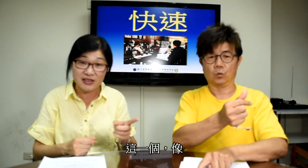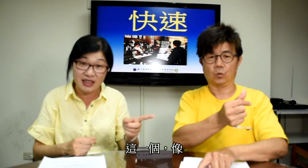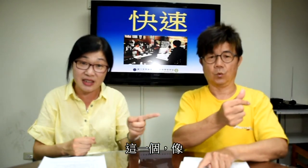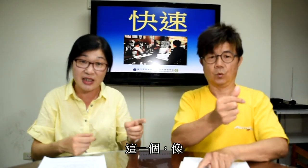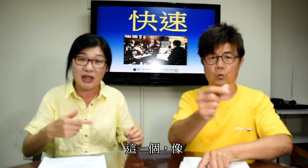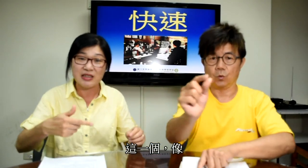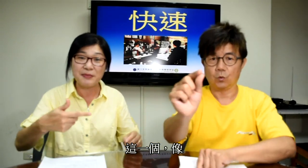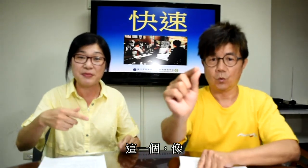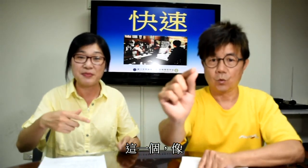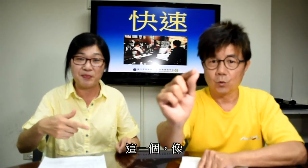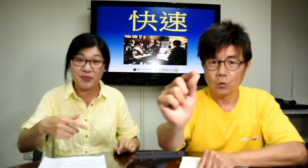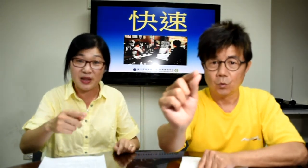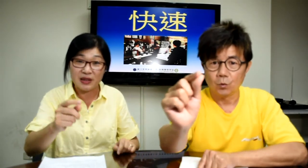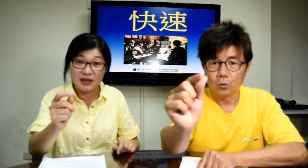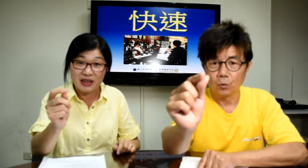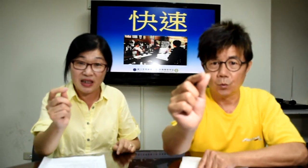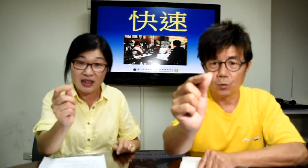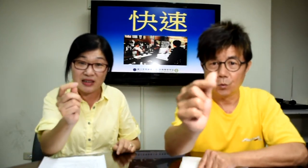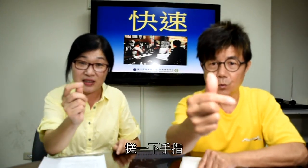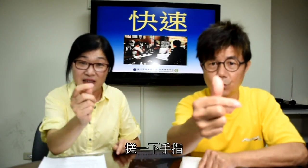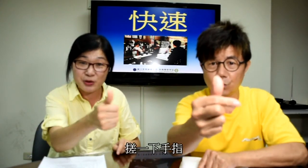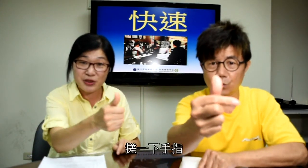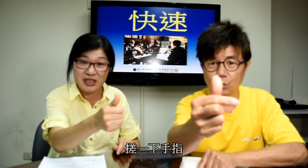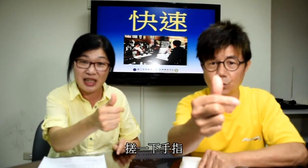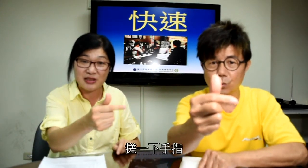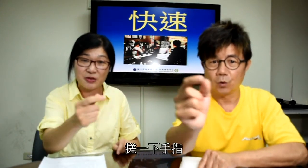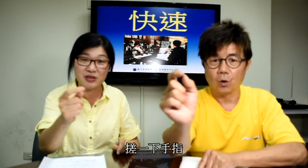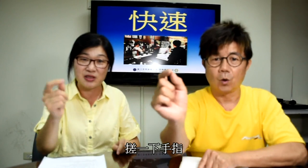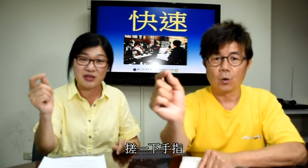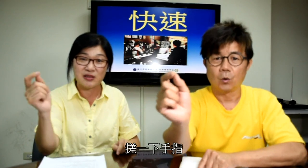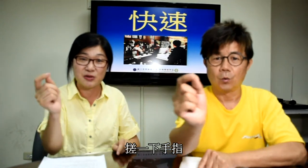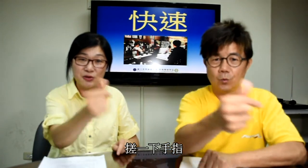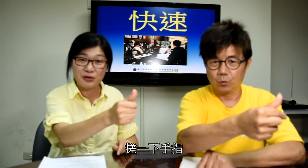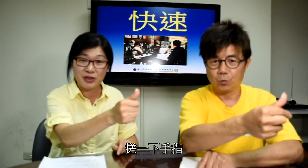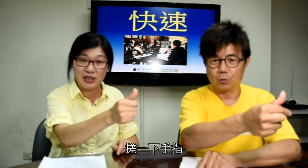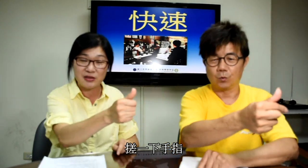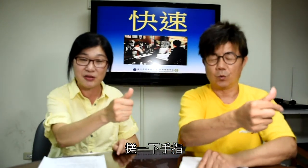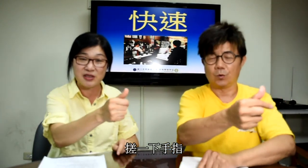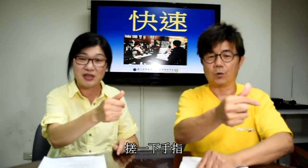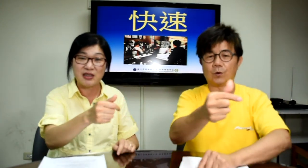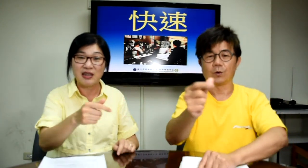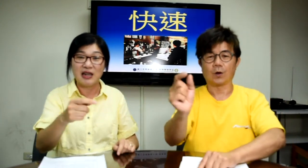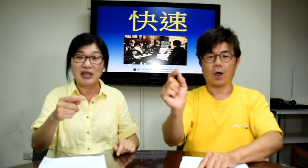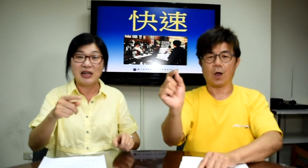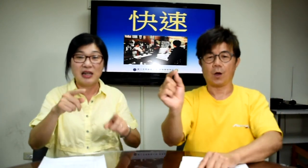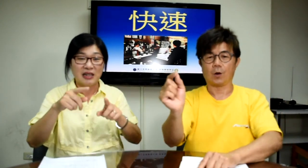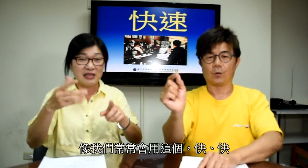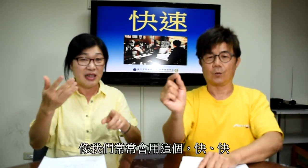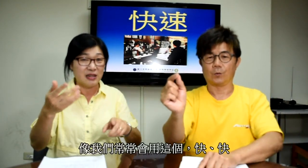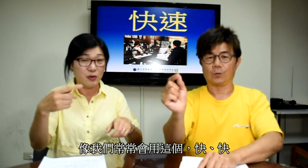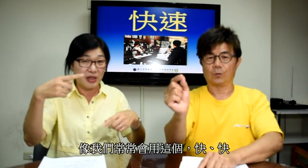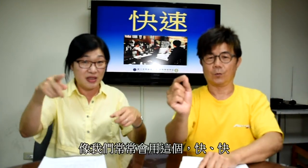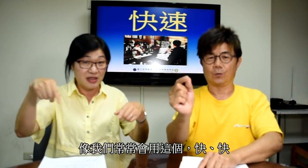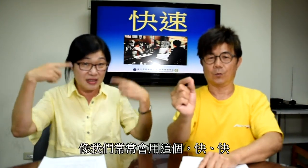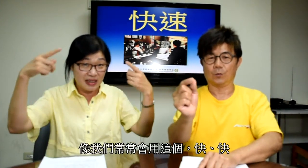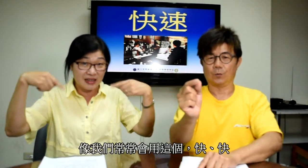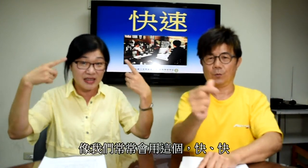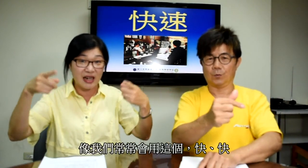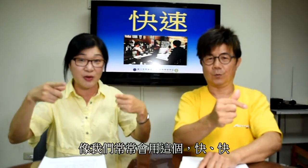个像搓一下手指，搓一下手指。像我们常常会用